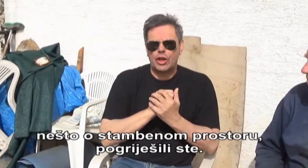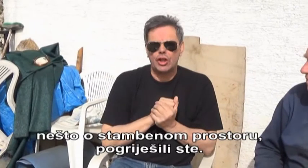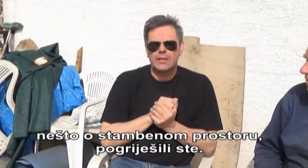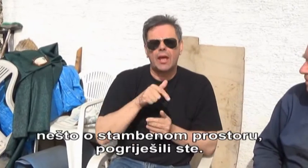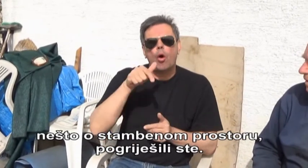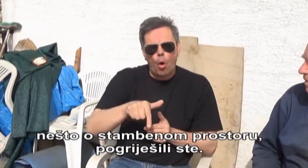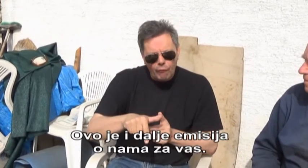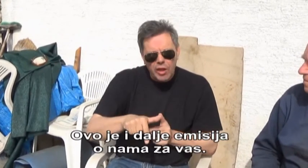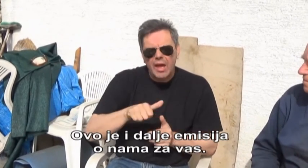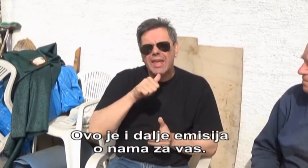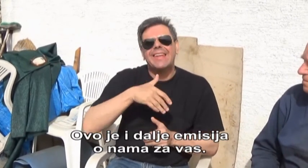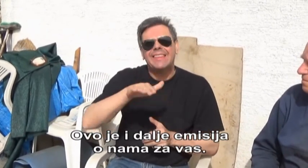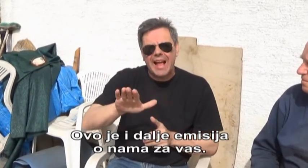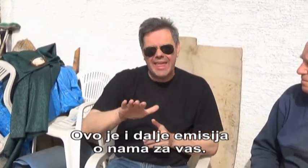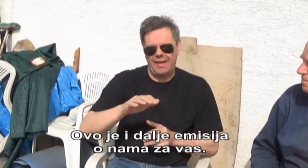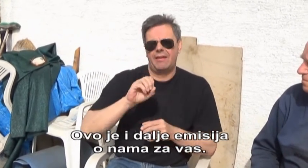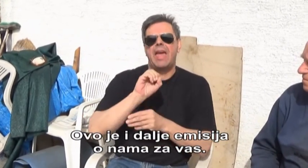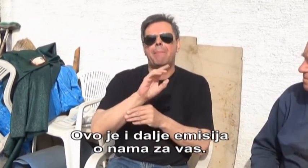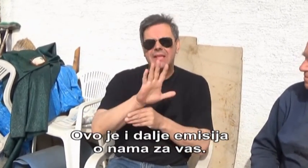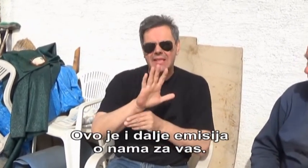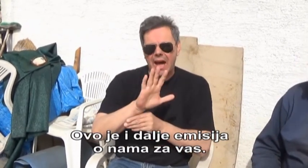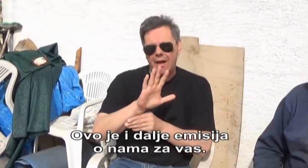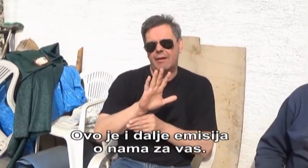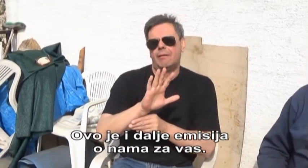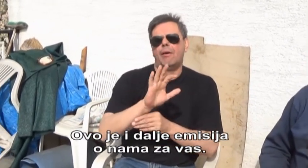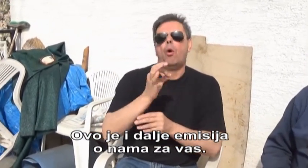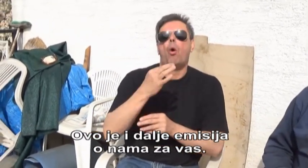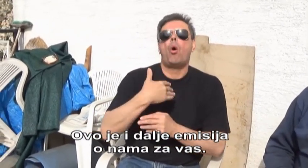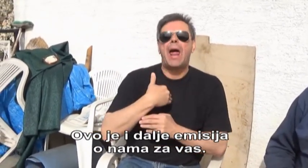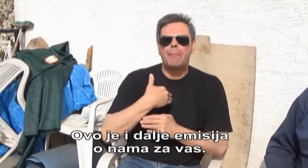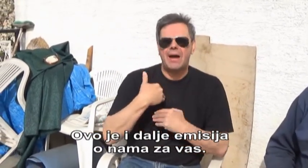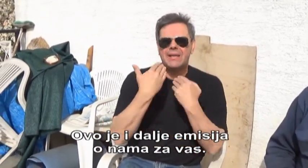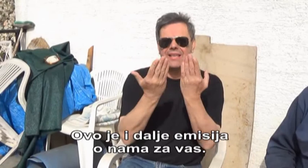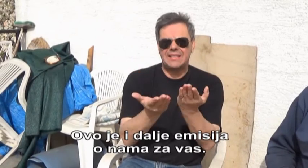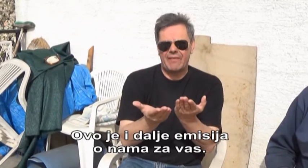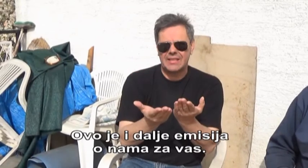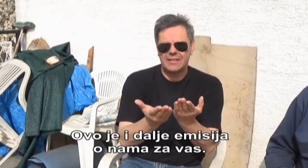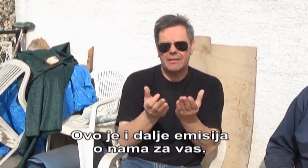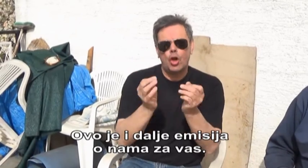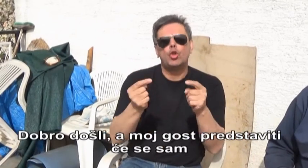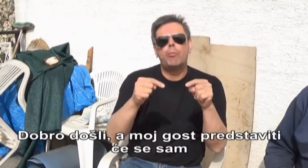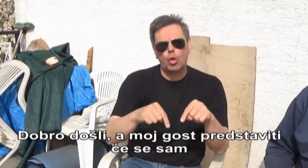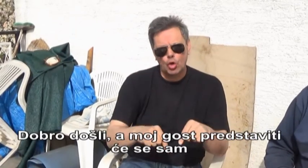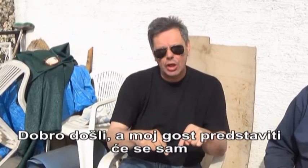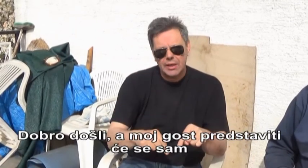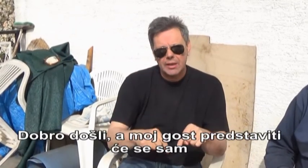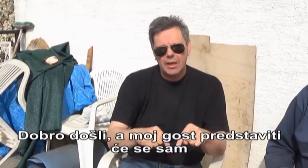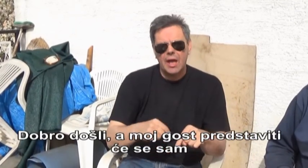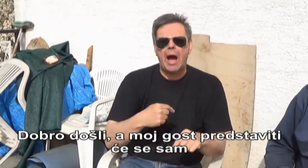pogriješili ste. Ovo je i dalje emisija O nama za vas. Dobrodošli, a